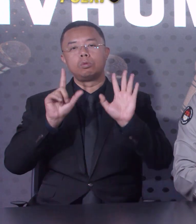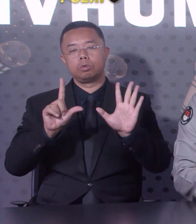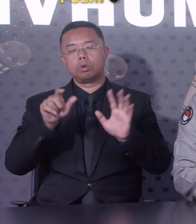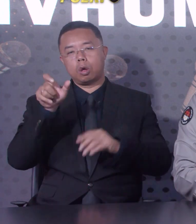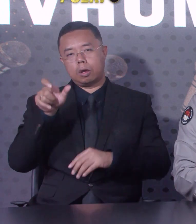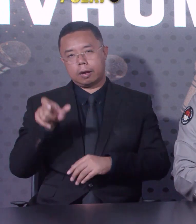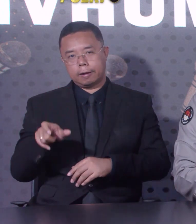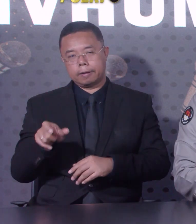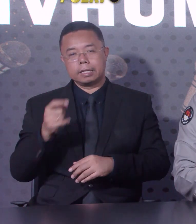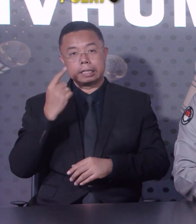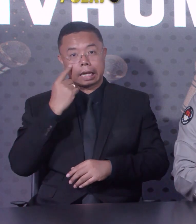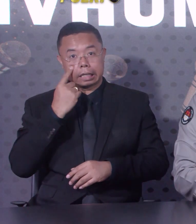27 saksi